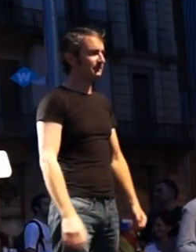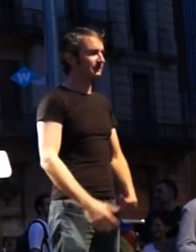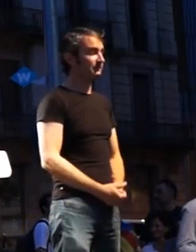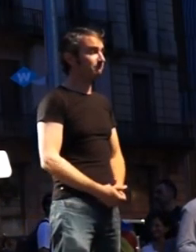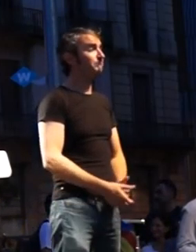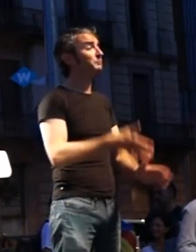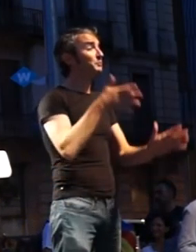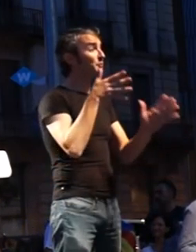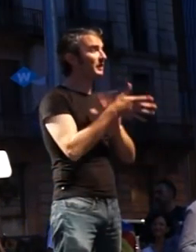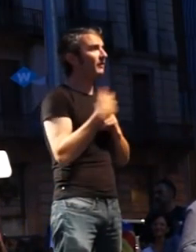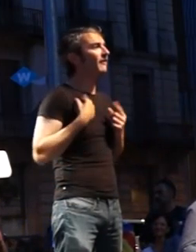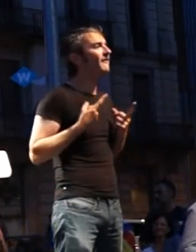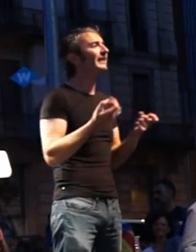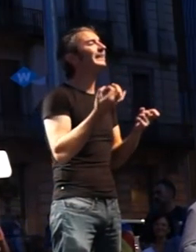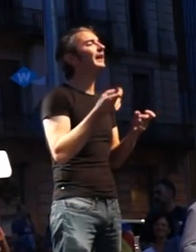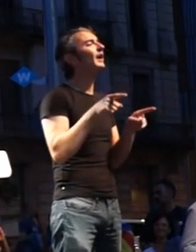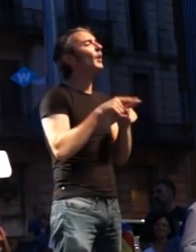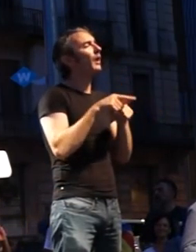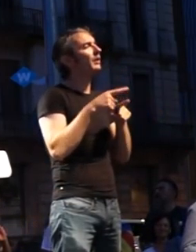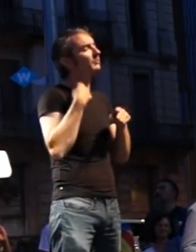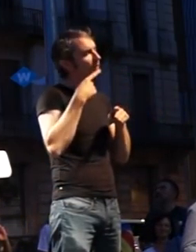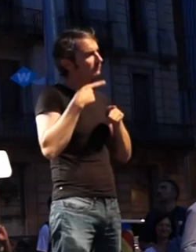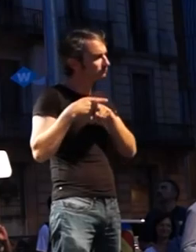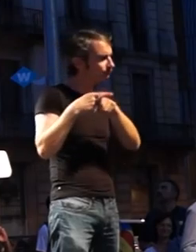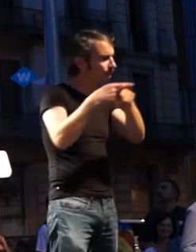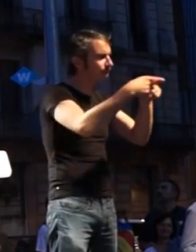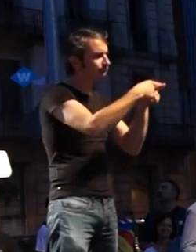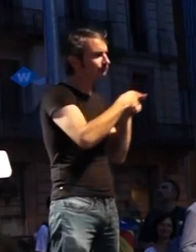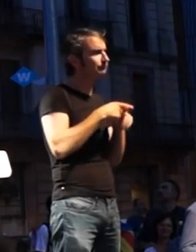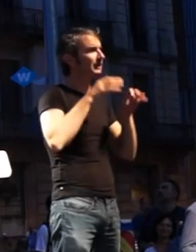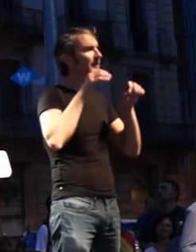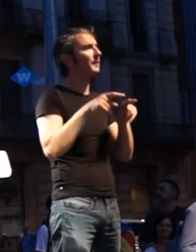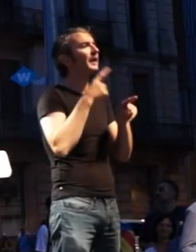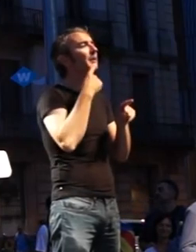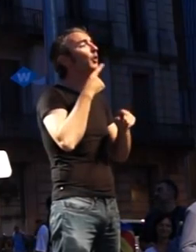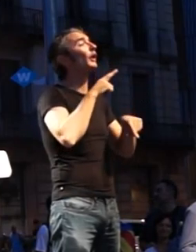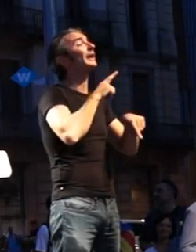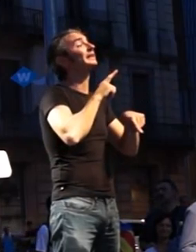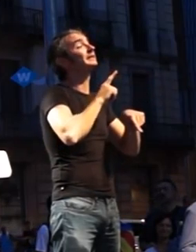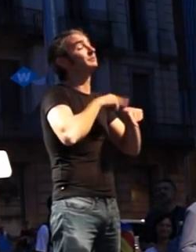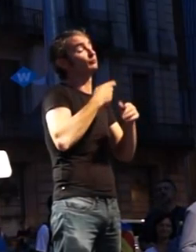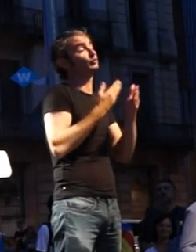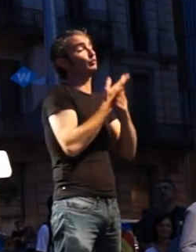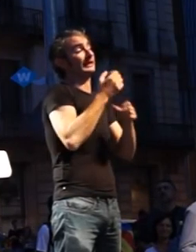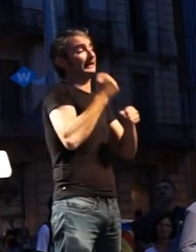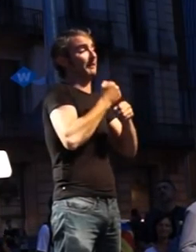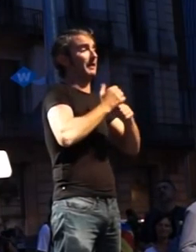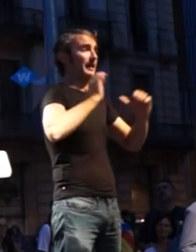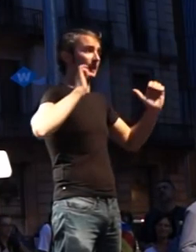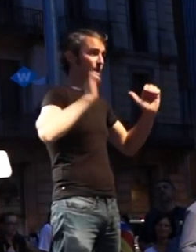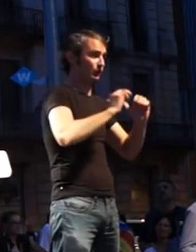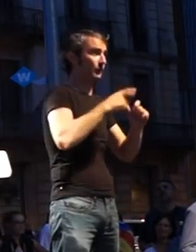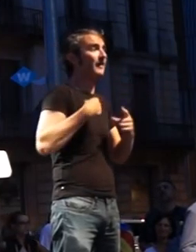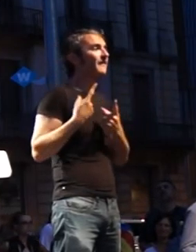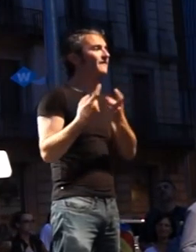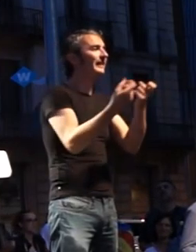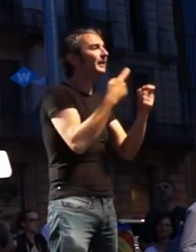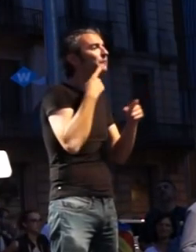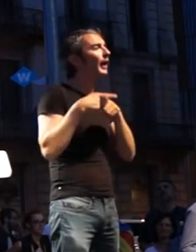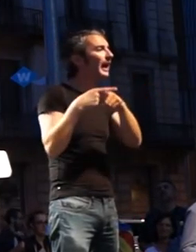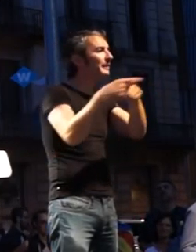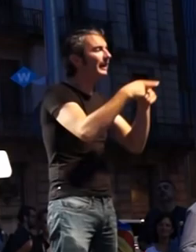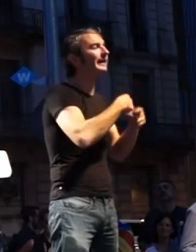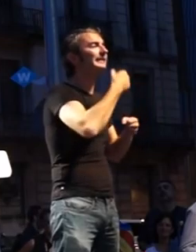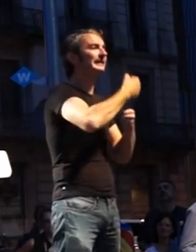És per això que cal un repartiment equilibrat dels temps, i això passa per reduccions de jornada per tothom. És per això que cal un repartiment